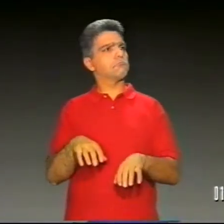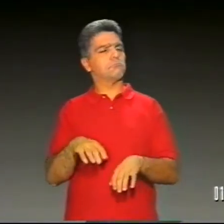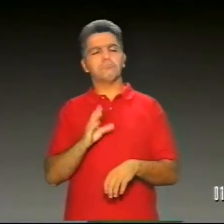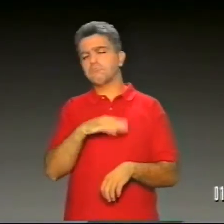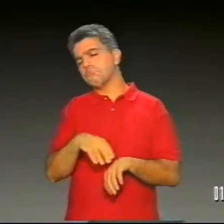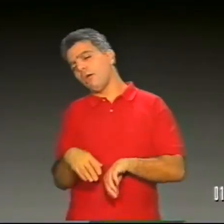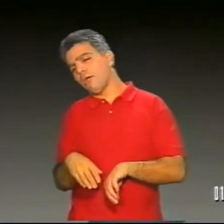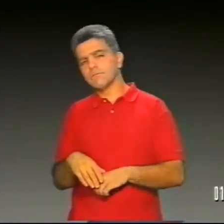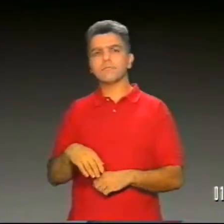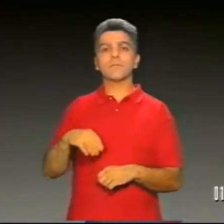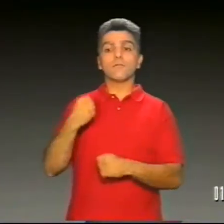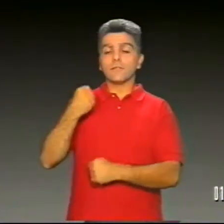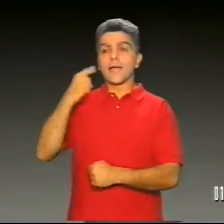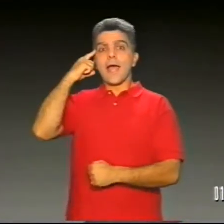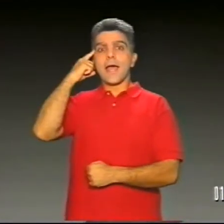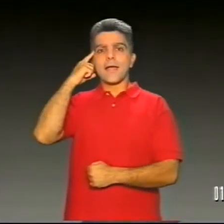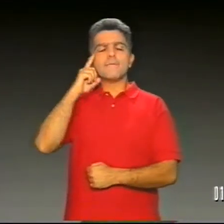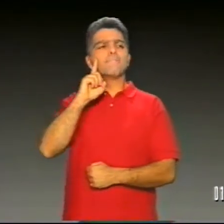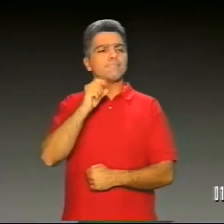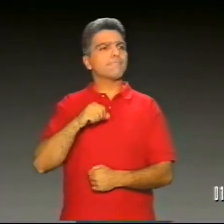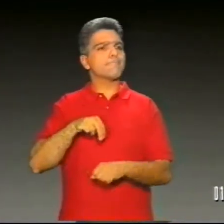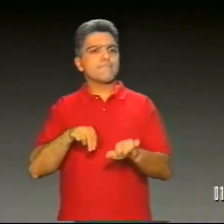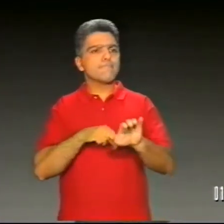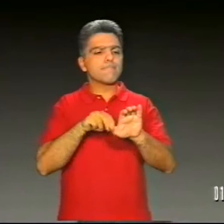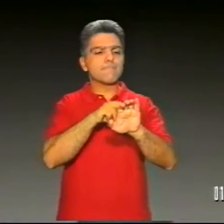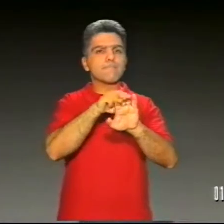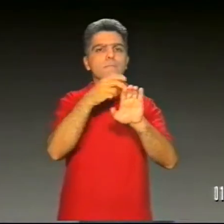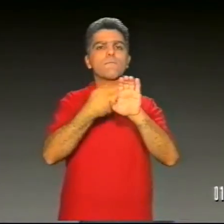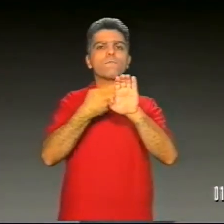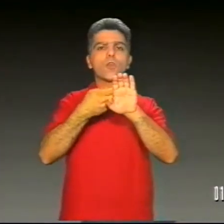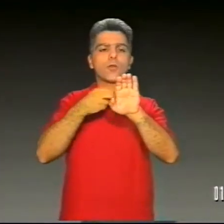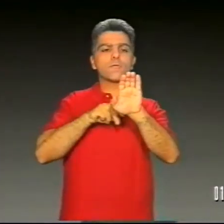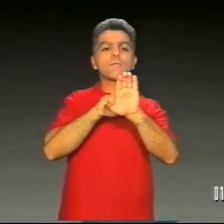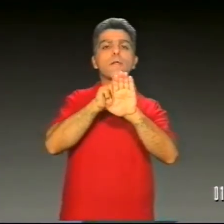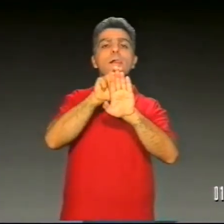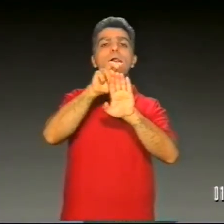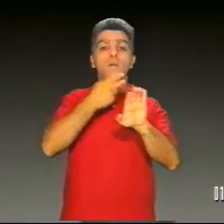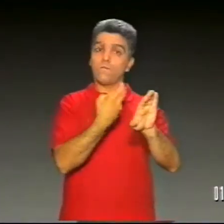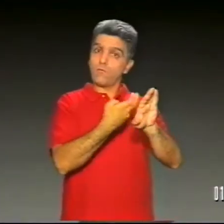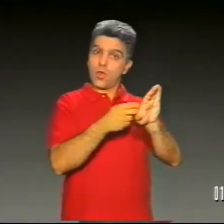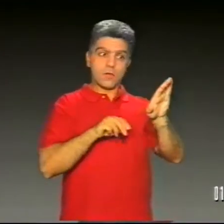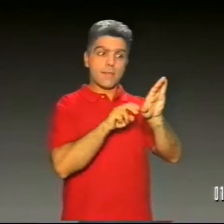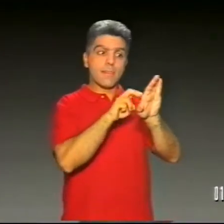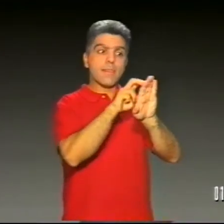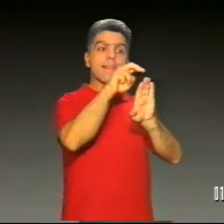σκέφτηκε και είπε στο σκύλο του: Έχω μια ιδέα. Ο σκύλος όμως αδιαφόρησε και ξανακοιμήθηκε. Ο Βοσκός ανέβηκε στην κορυφή του